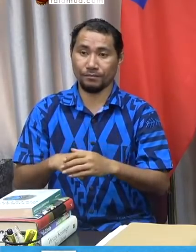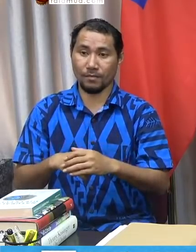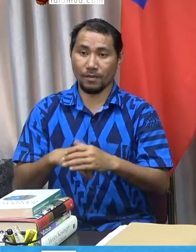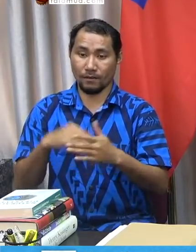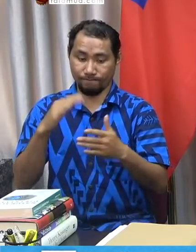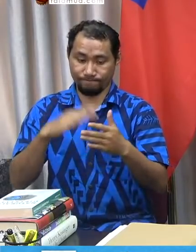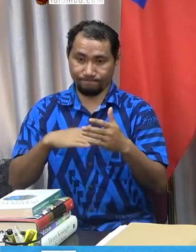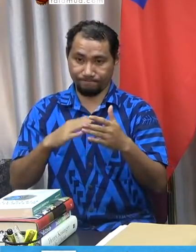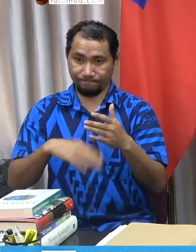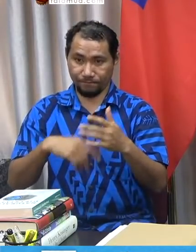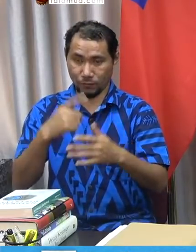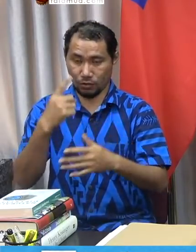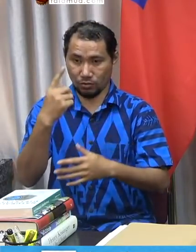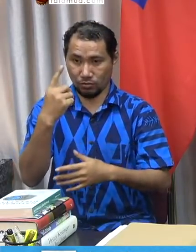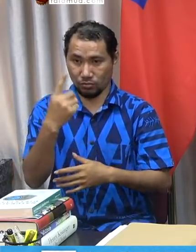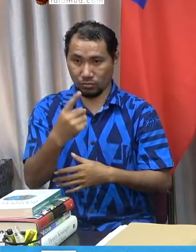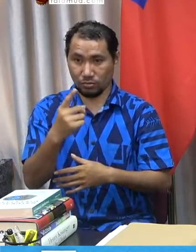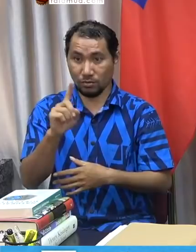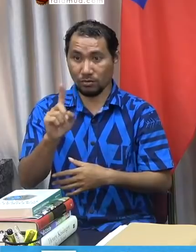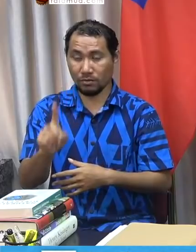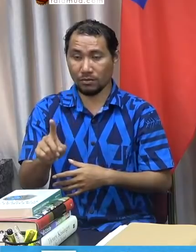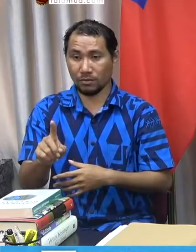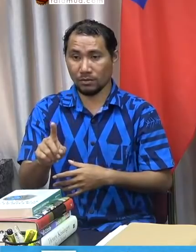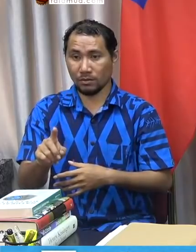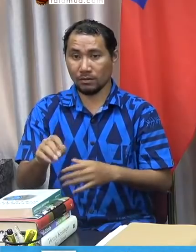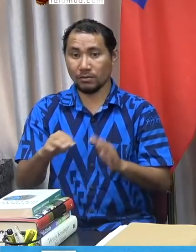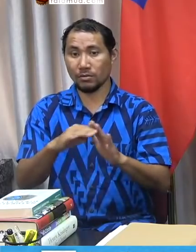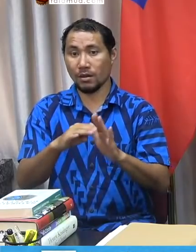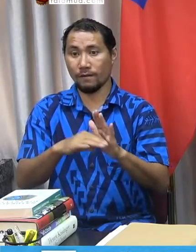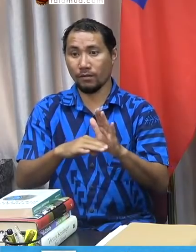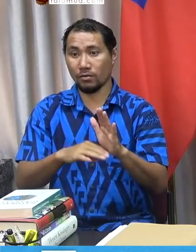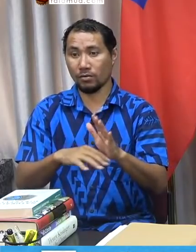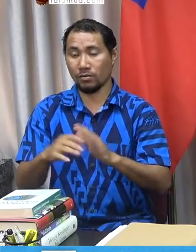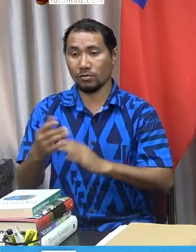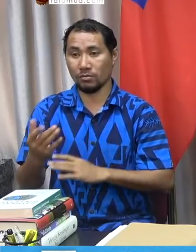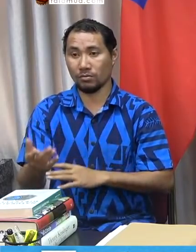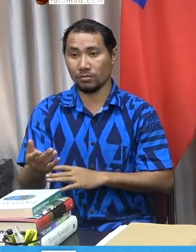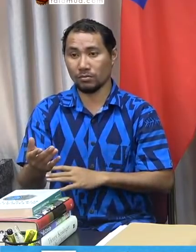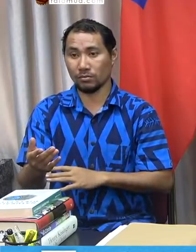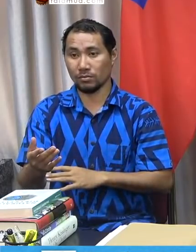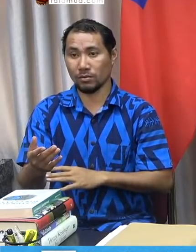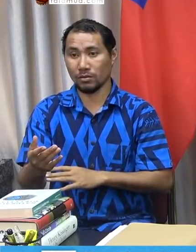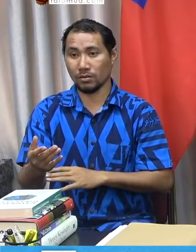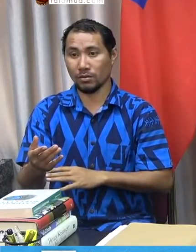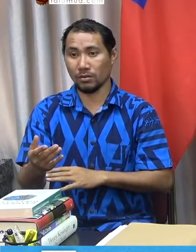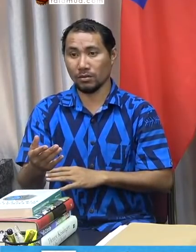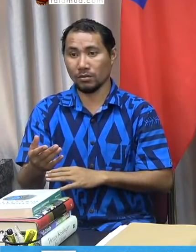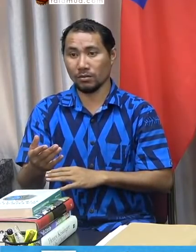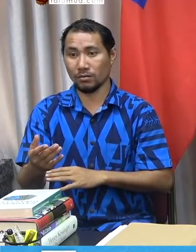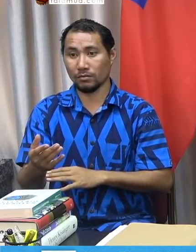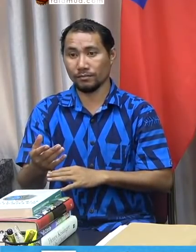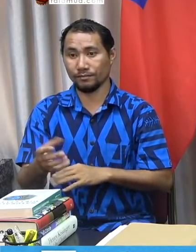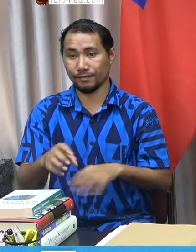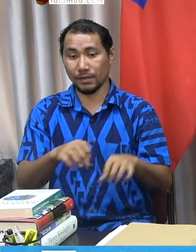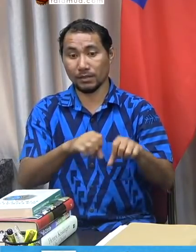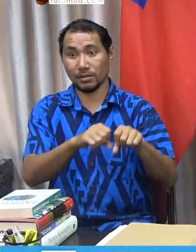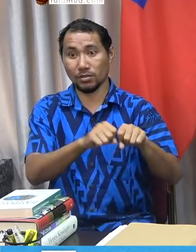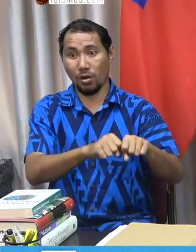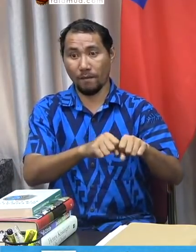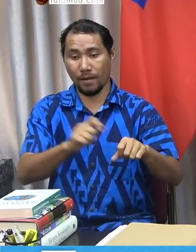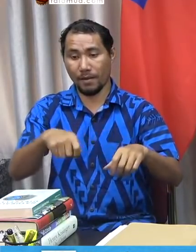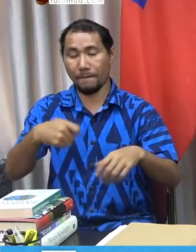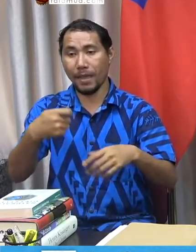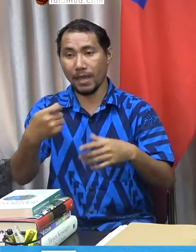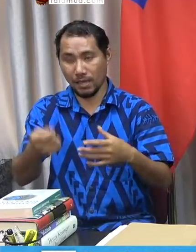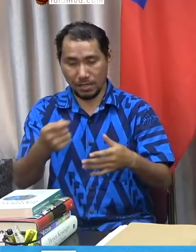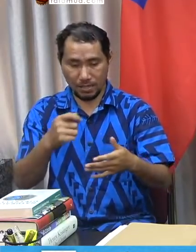mua. O le tūla whono e toe whaasolo muli ai ia le whaia o la whonga a whaiwhi au